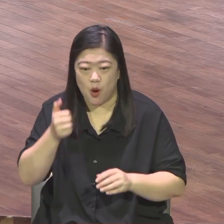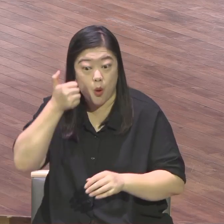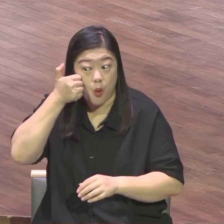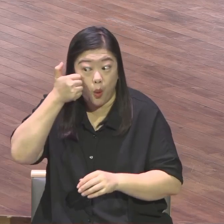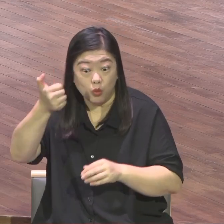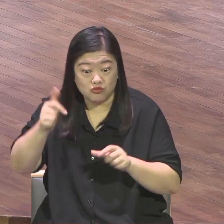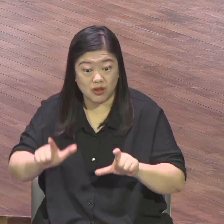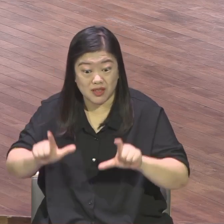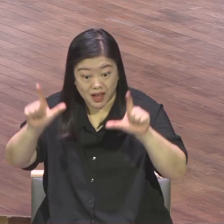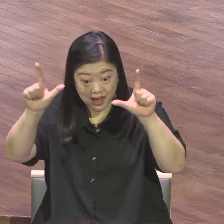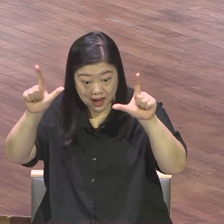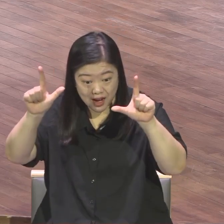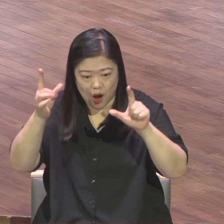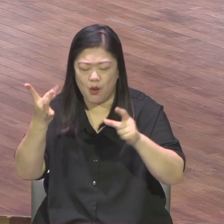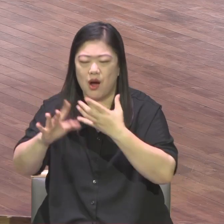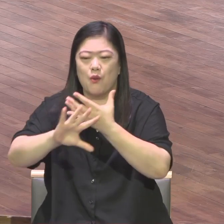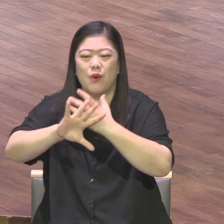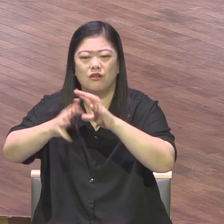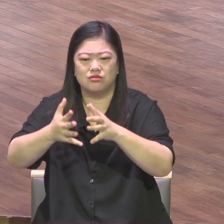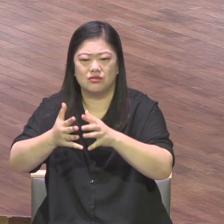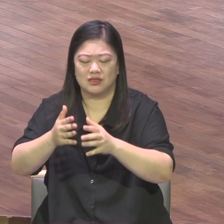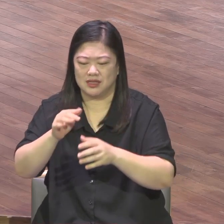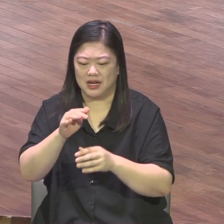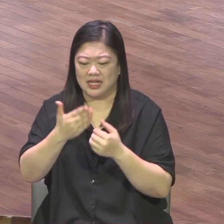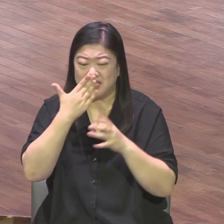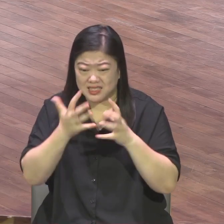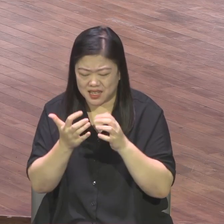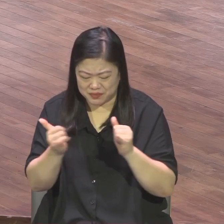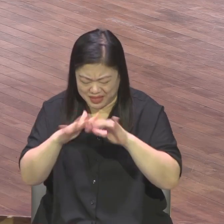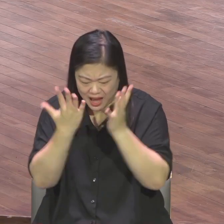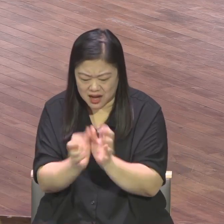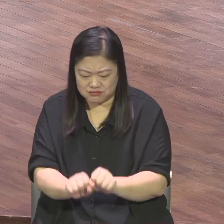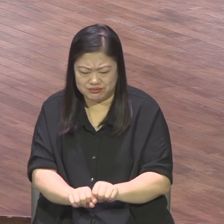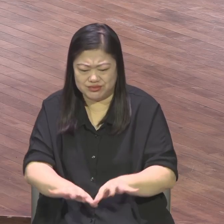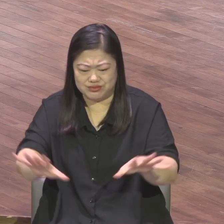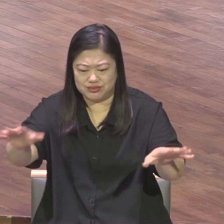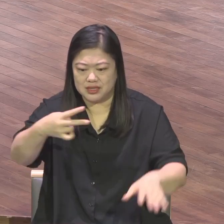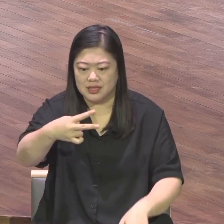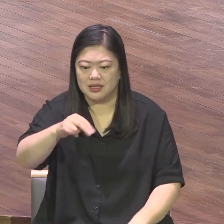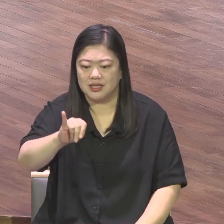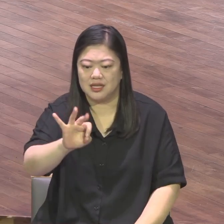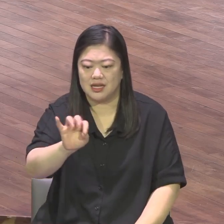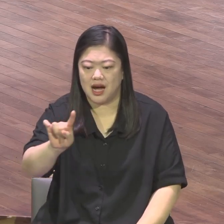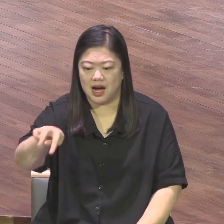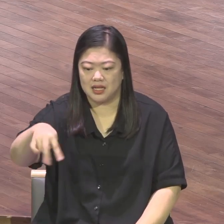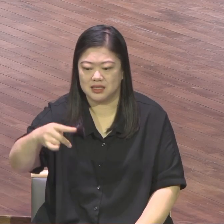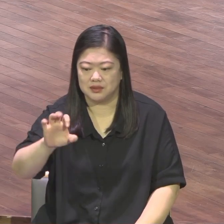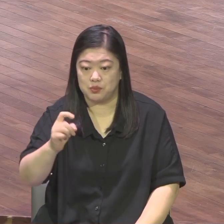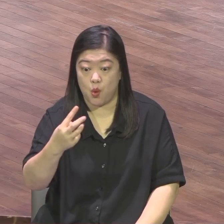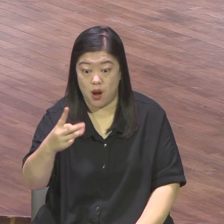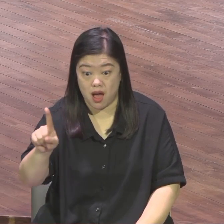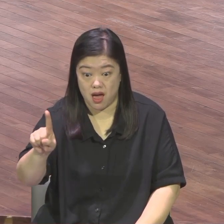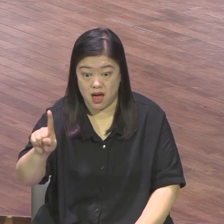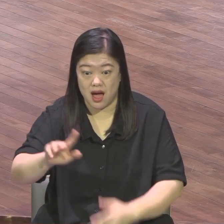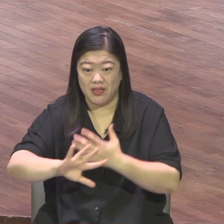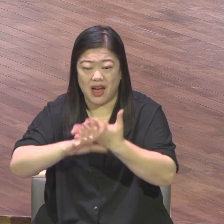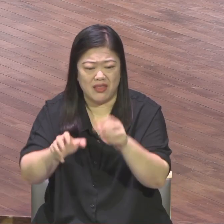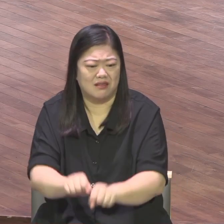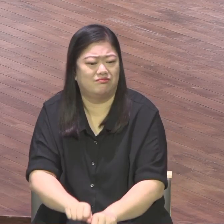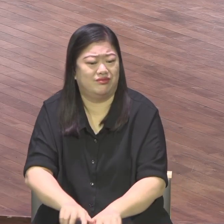사람, 저 천하를 어디 피는 저 사람 여기 있네. 알아본 거예요. 전도한다고 돌아다녔기 때문에.